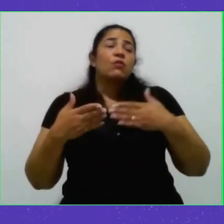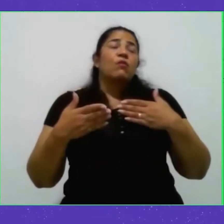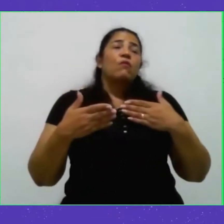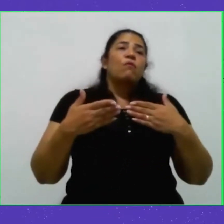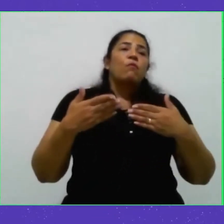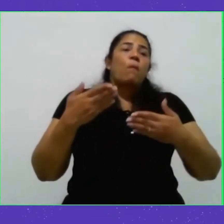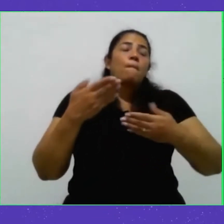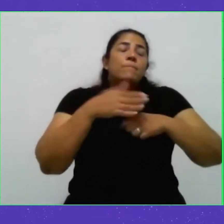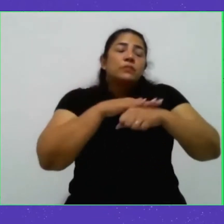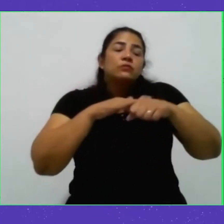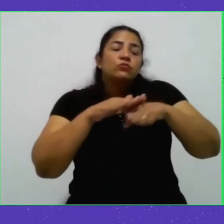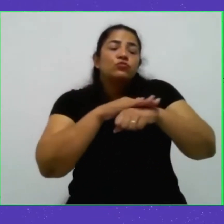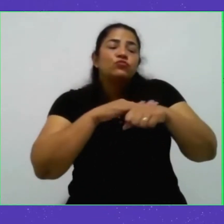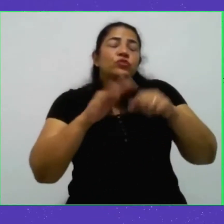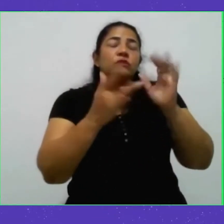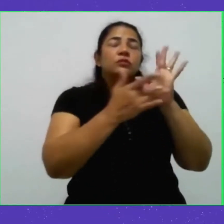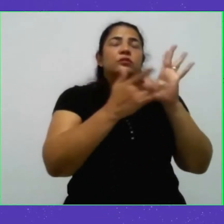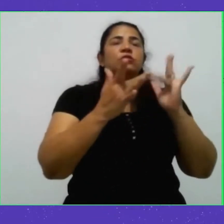com o Senhor Jesus.